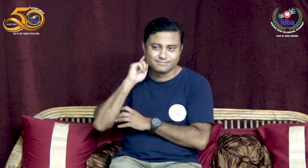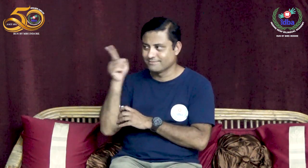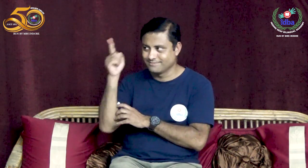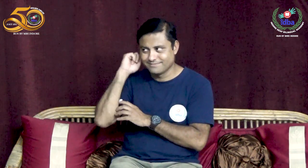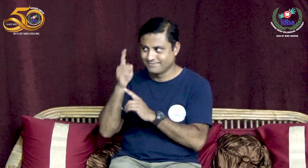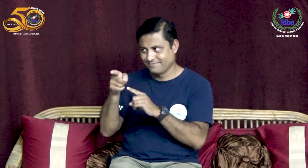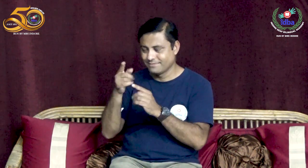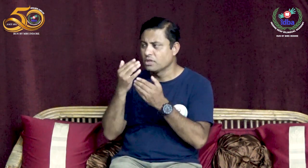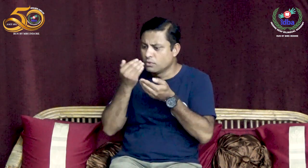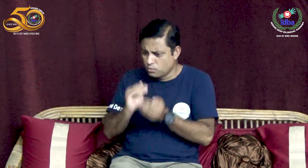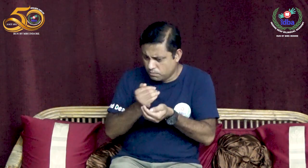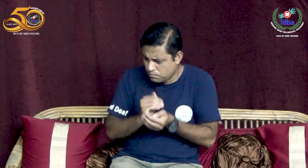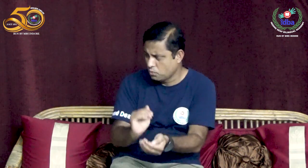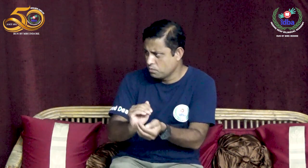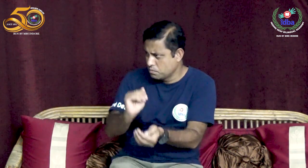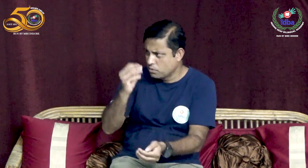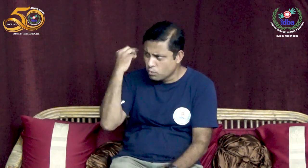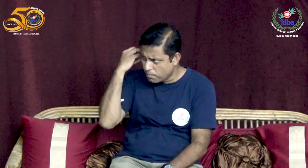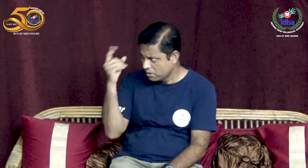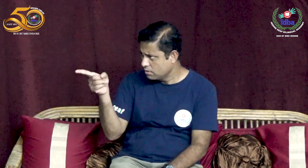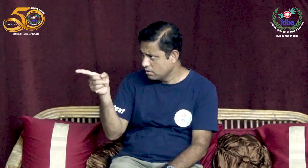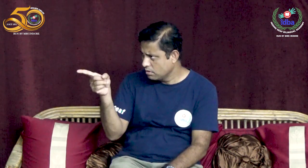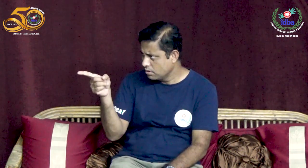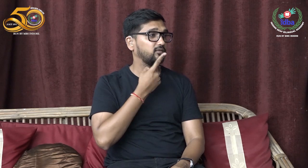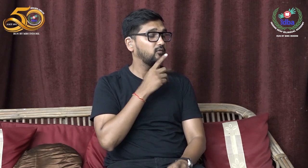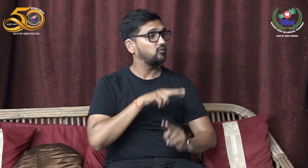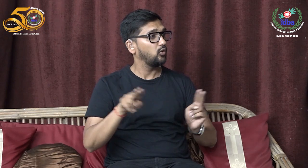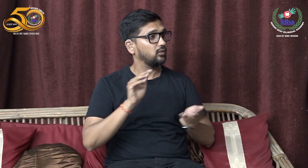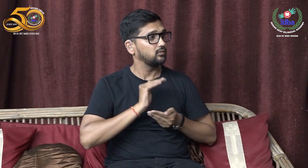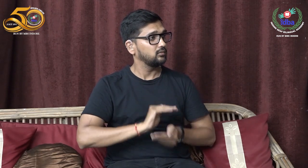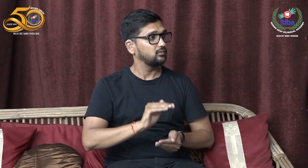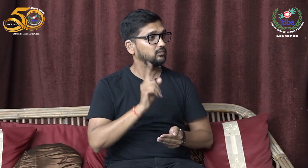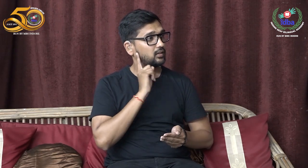तो आप जो कान की मशीन लगाते हैं, क्या आप बचपन से लगा रहे हैं? आप हेरिंग थे क्या? नहीं, मैं डेफ था।